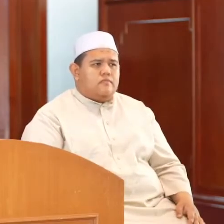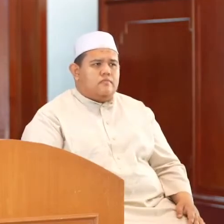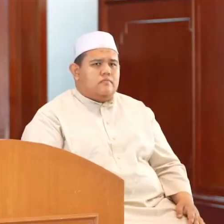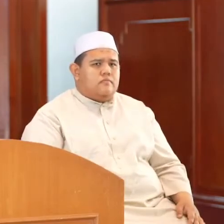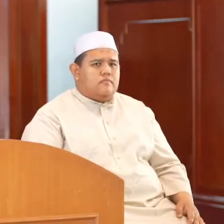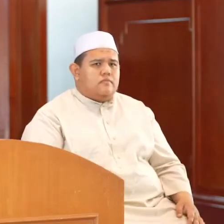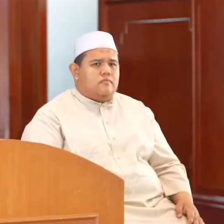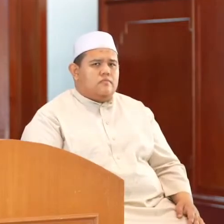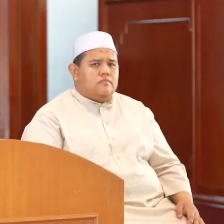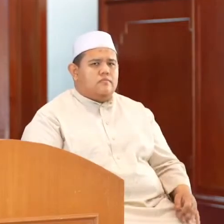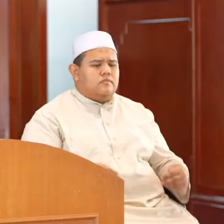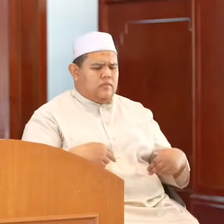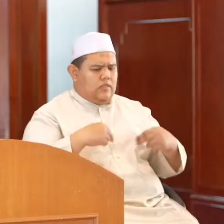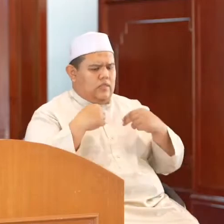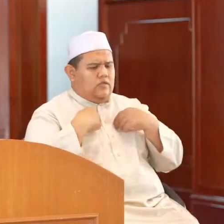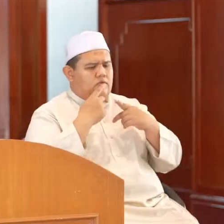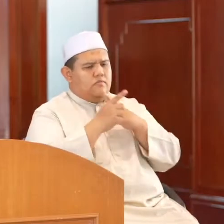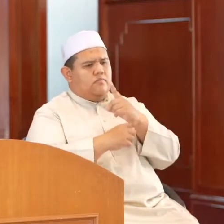rencam sebuah kehidupan.